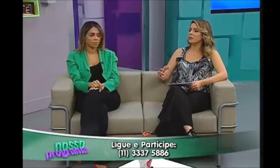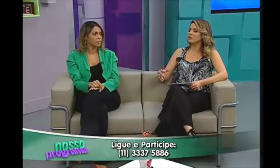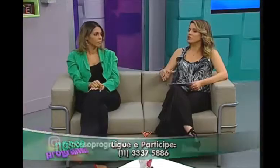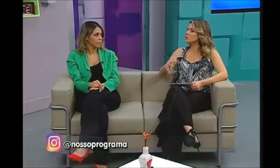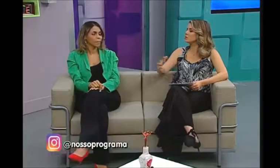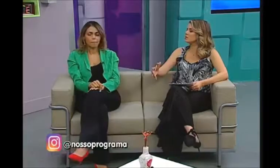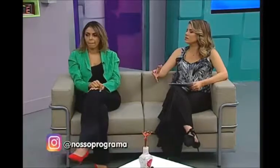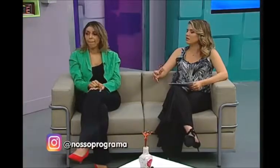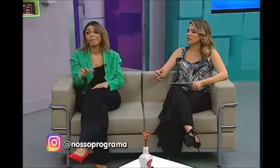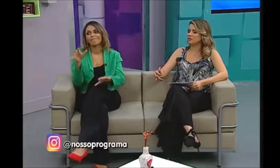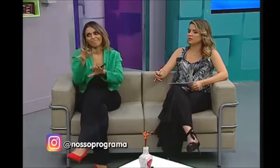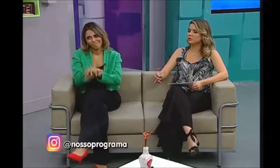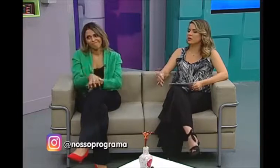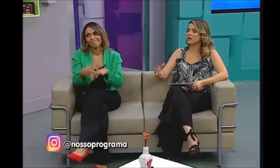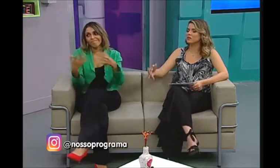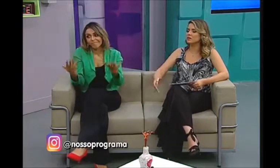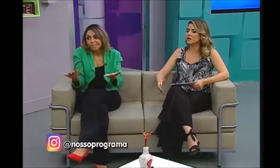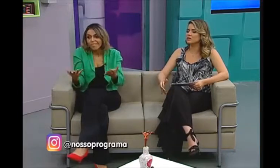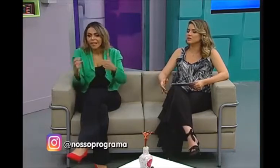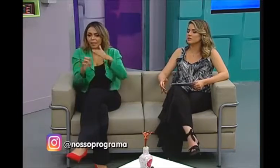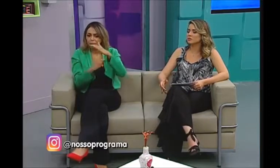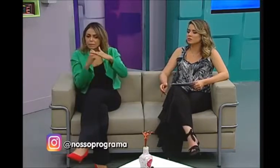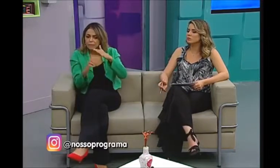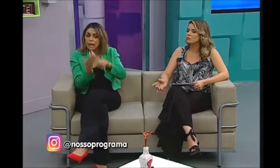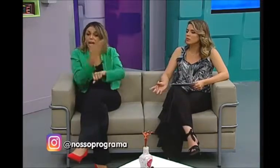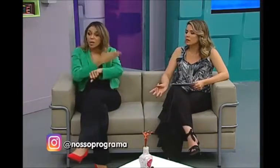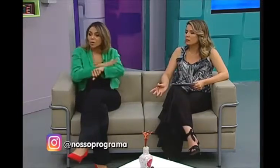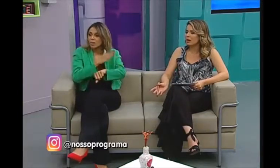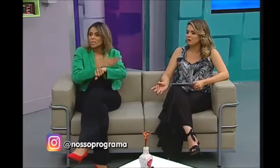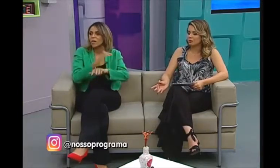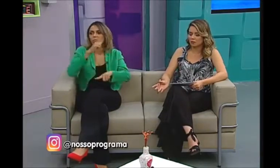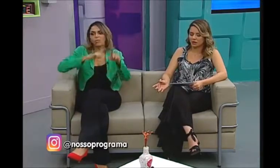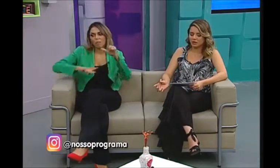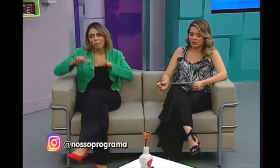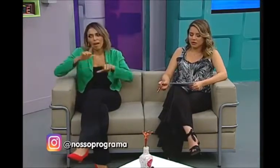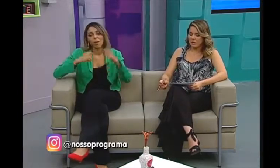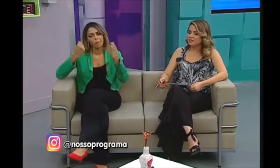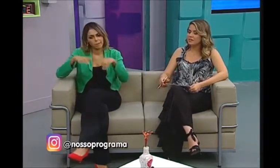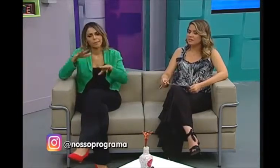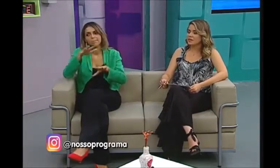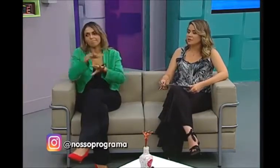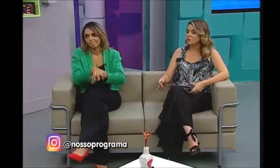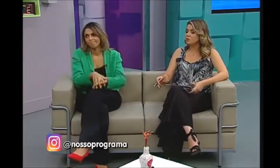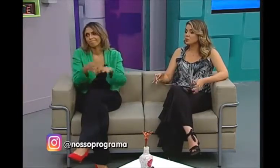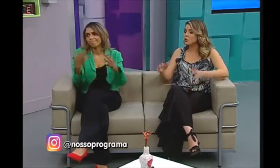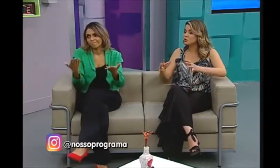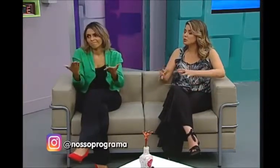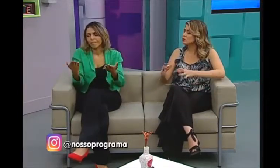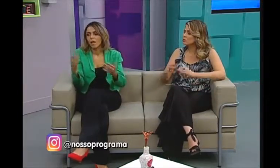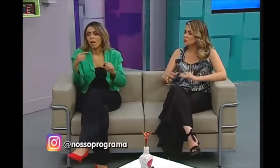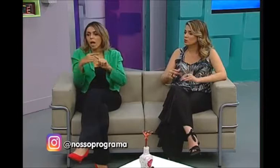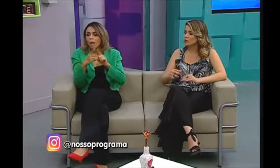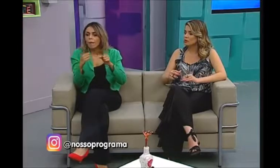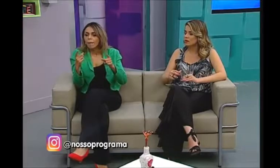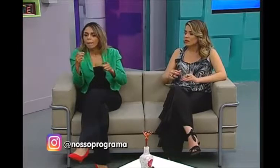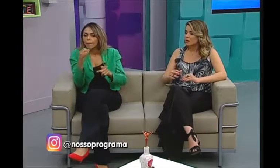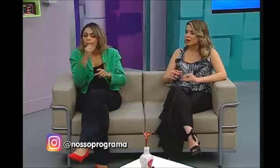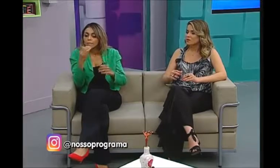parte inclusiva, né? Tanto do mercado da educação quanto do de trabalho também. Mas nesse caso, todos os surdos, eles